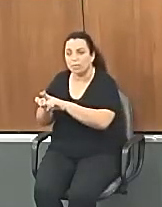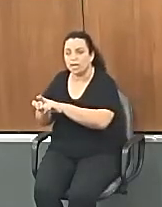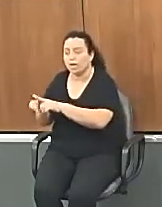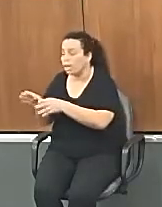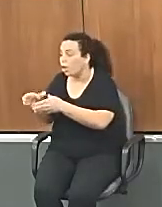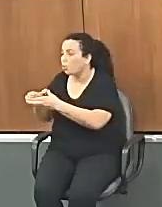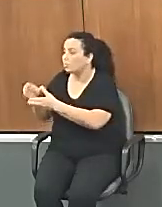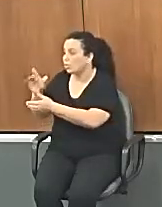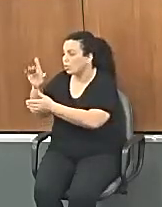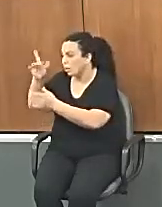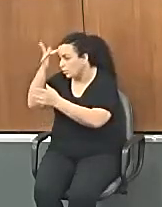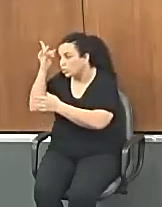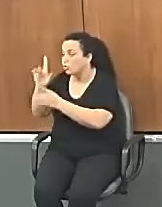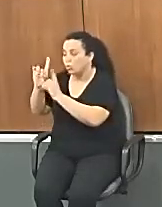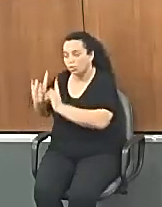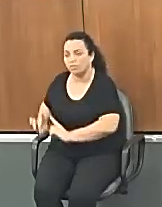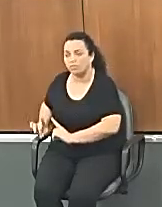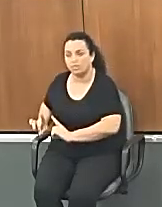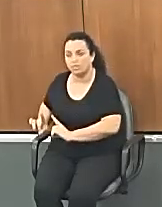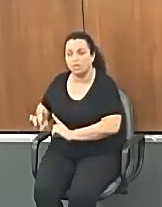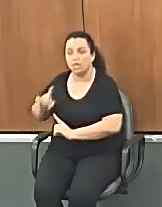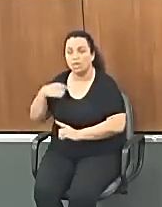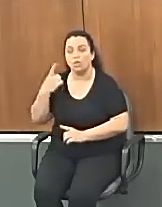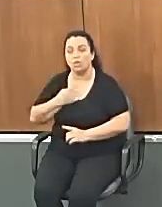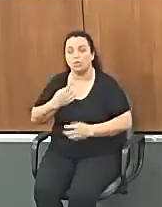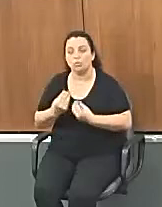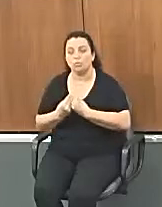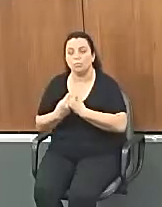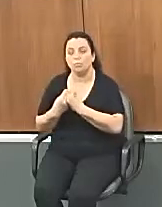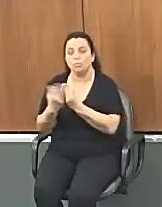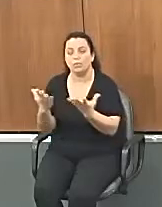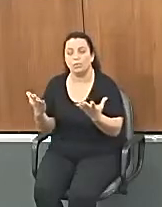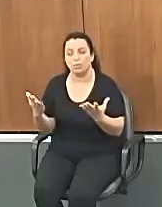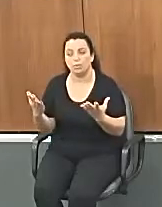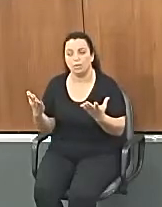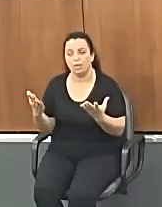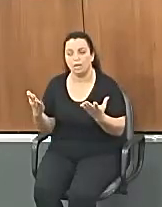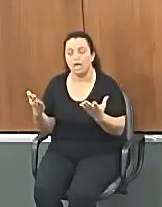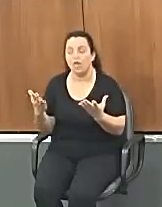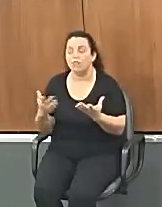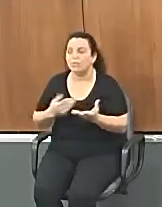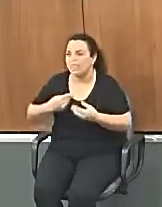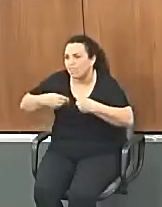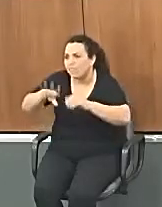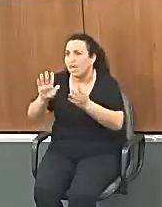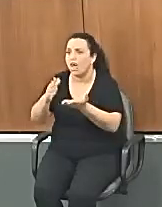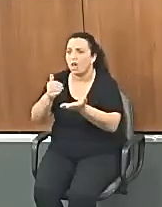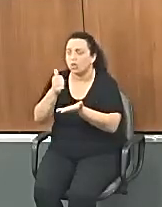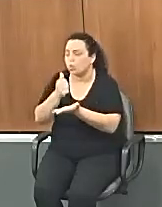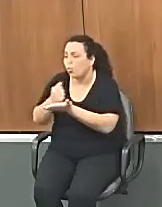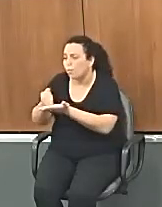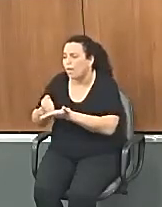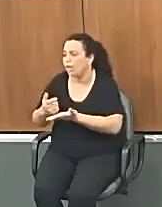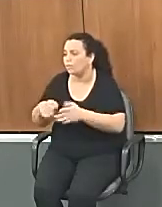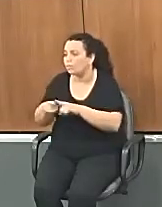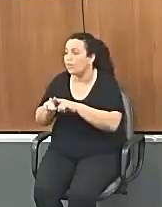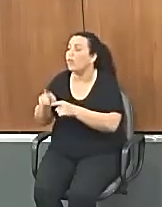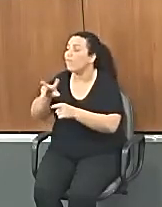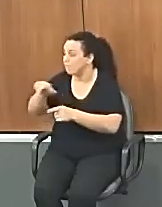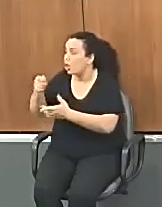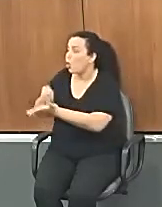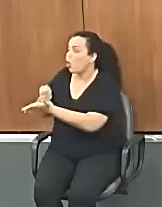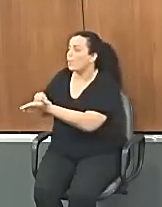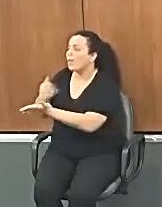e é isso aí vamos proporcionar vamos elaborar documentos e vamos cobrar e vamos cobrar